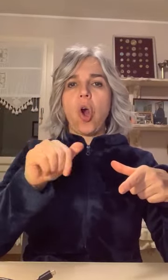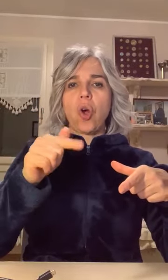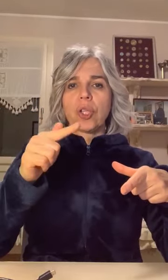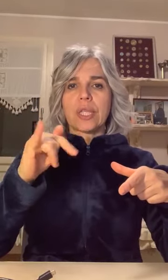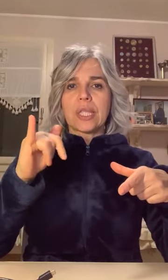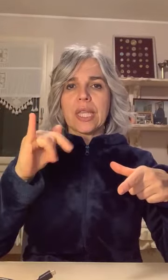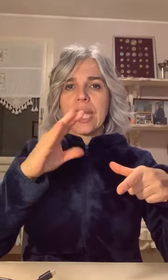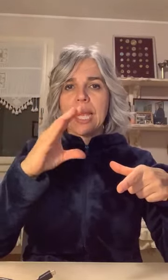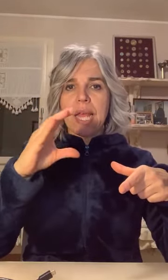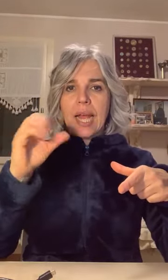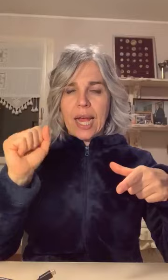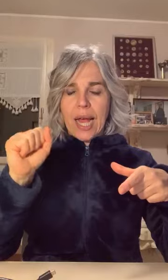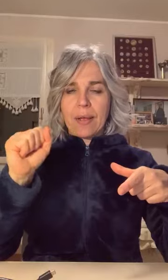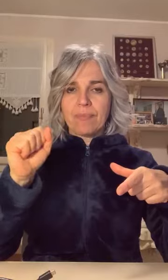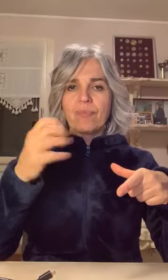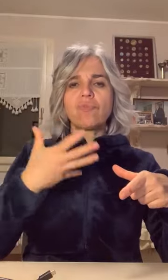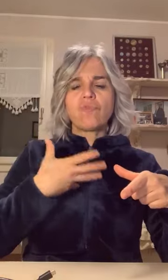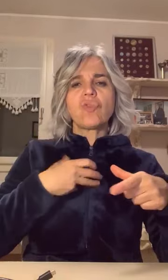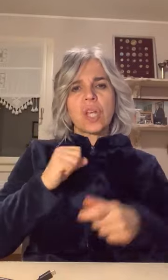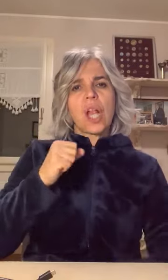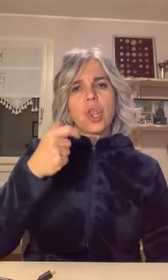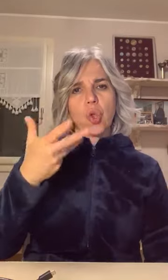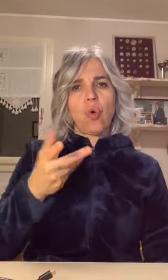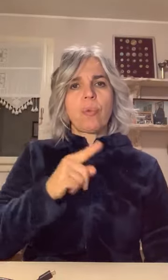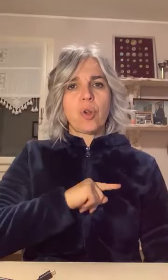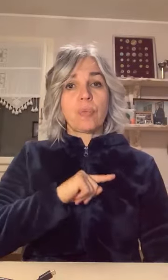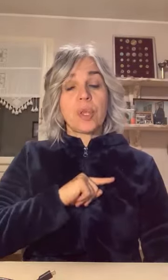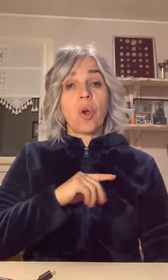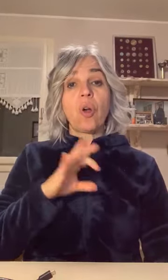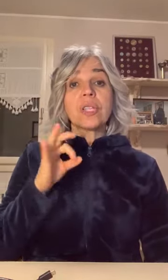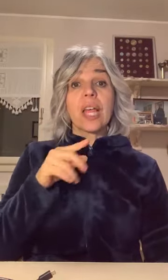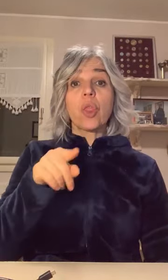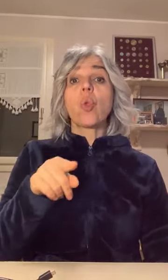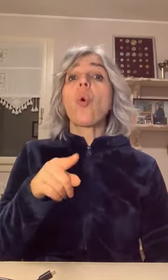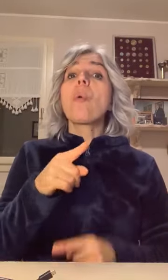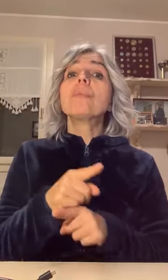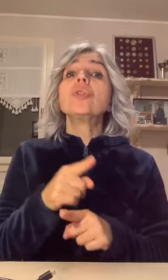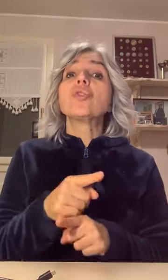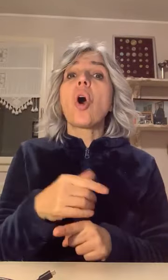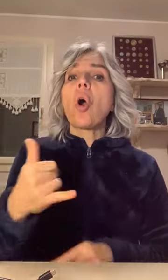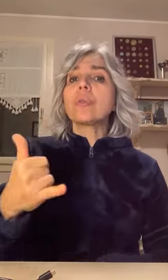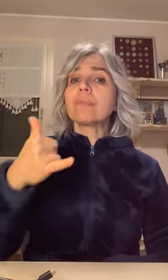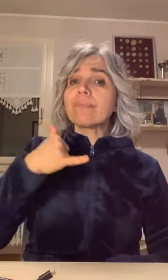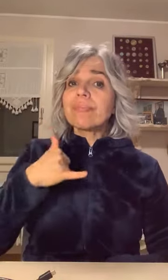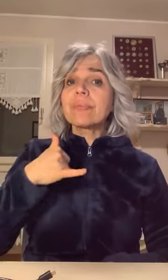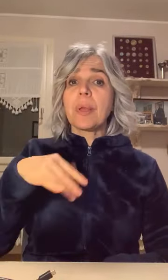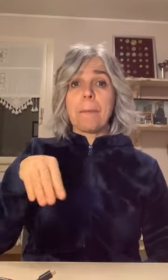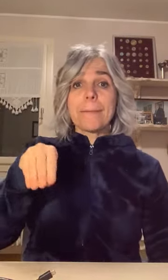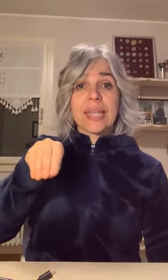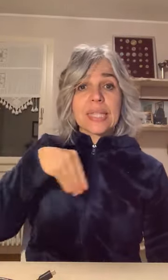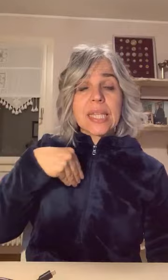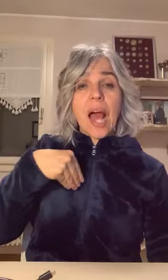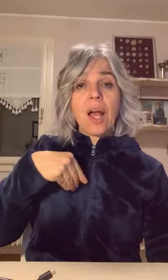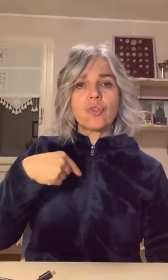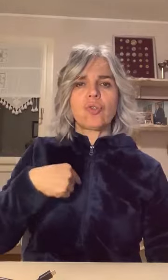io posso rispondere, posso darti una parola di conforto, sono a tua disposizione come pastore della Chiesa Cristiana